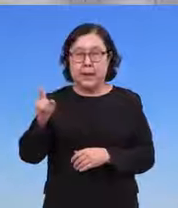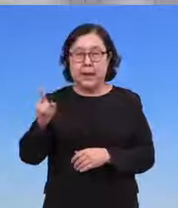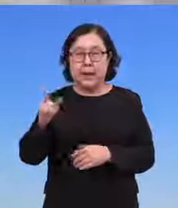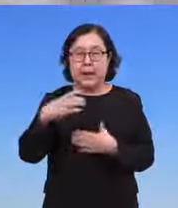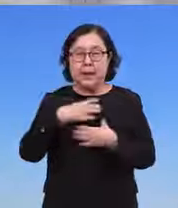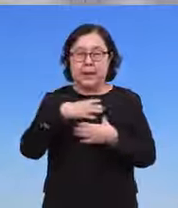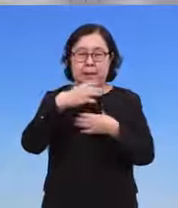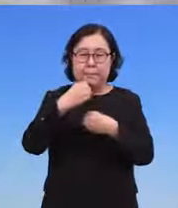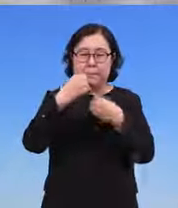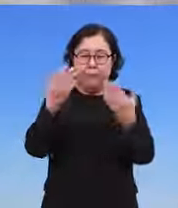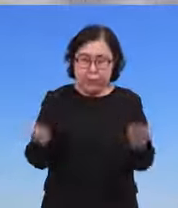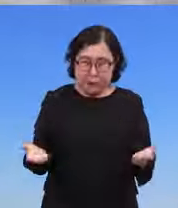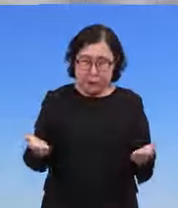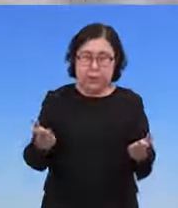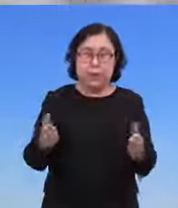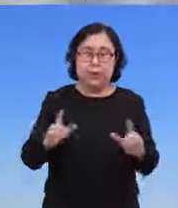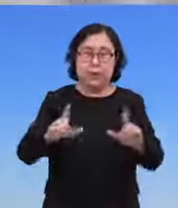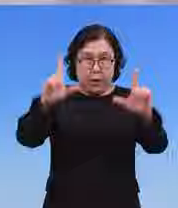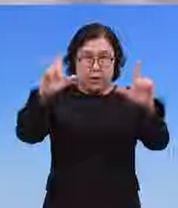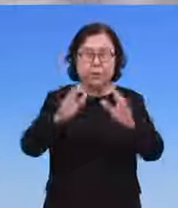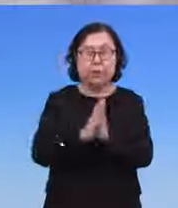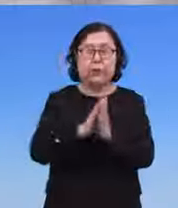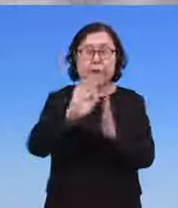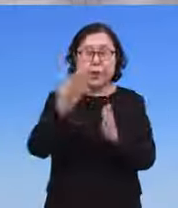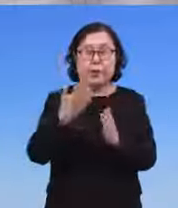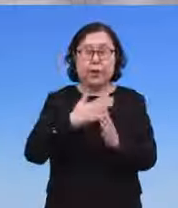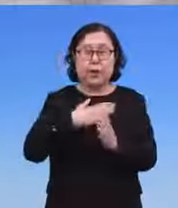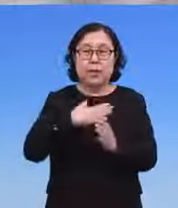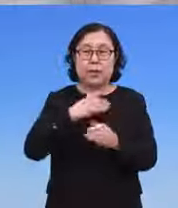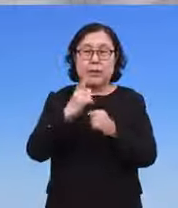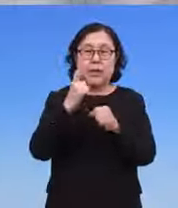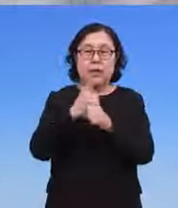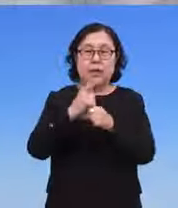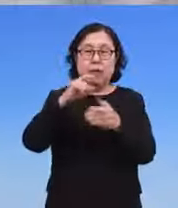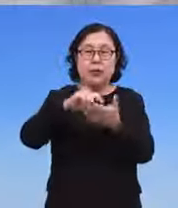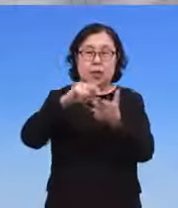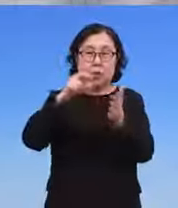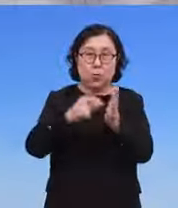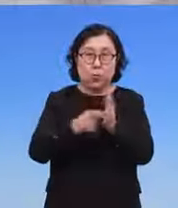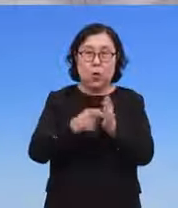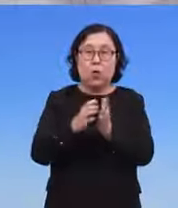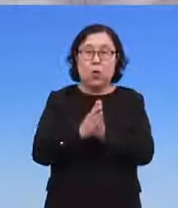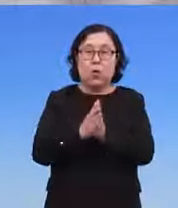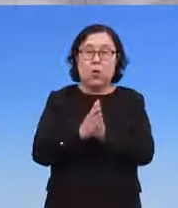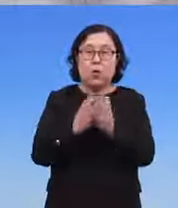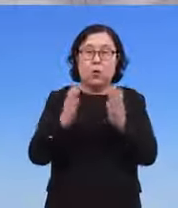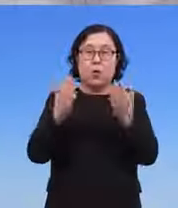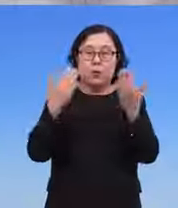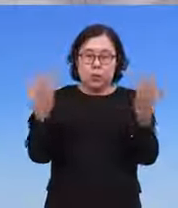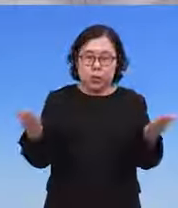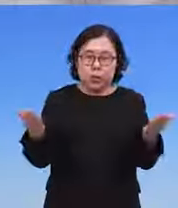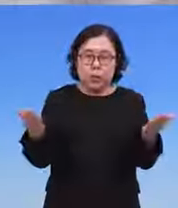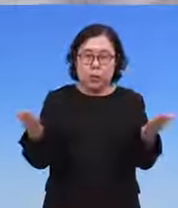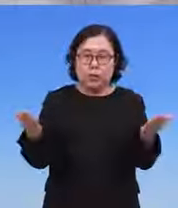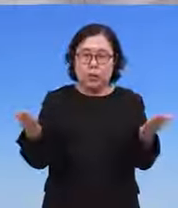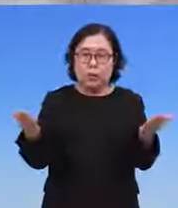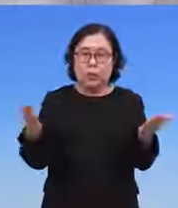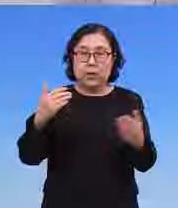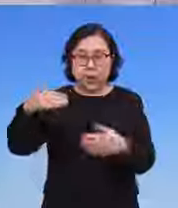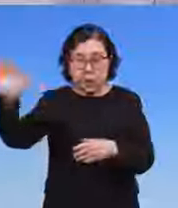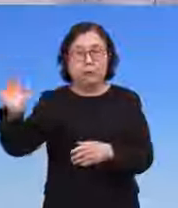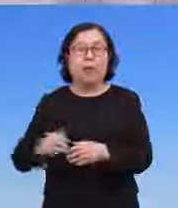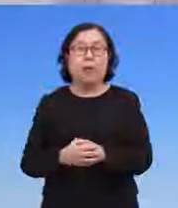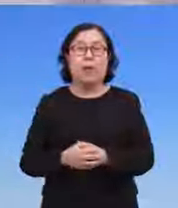강제안식년이라고 정해봤는데요. 일만수도 파송 운동이 이제 선포가 되면 저는 맥시멈 한 1년 정도 강제안식년 받아서 없어질